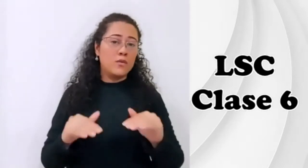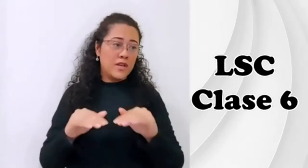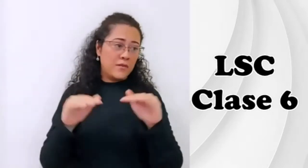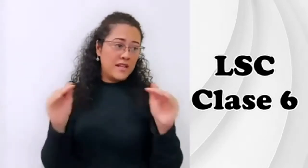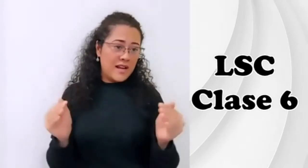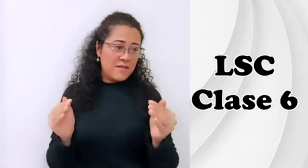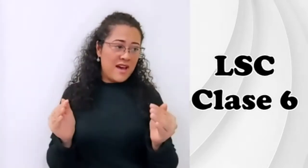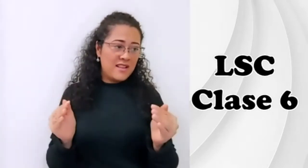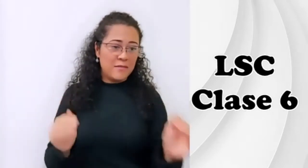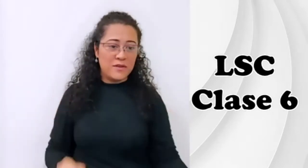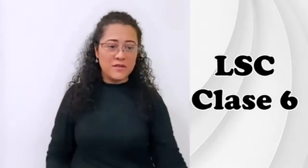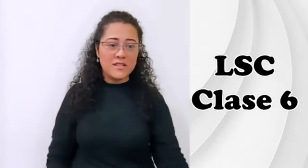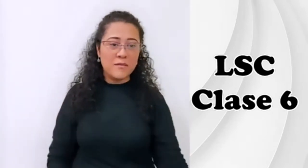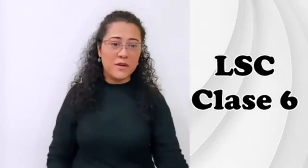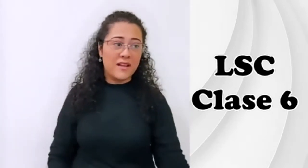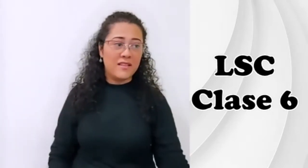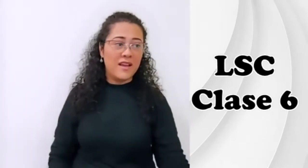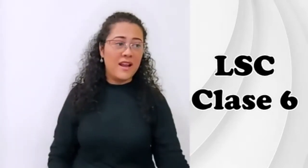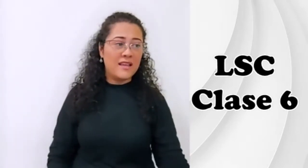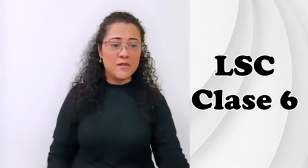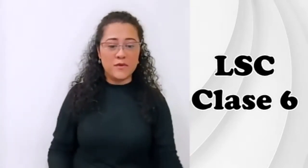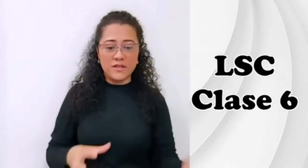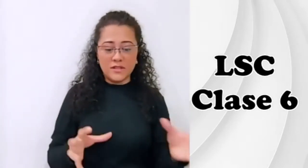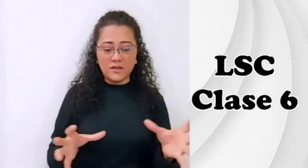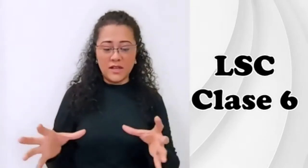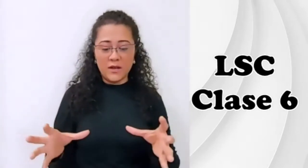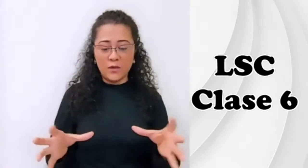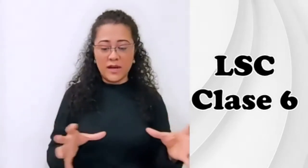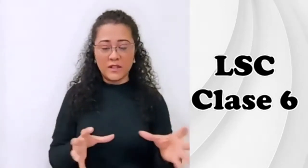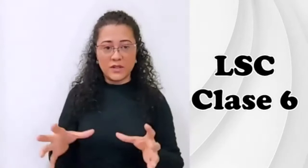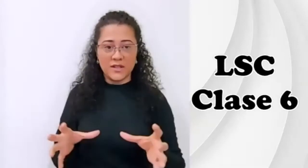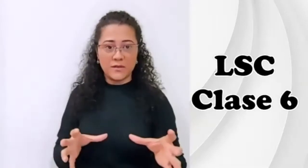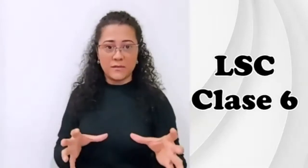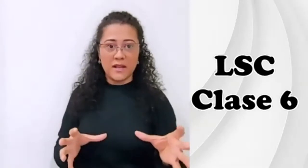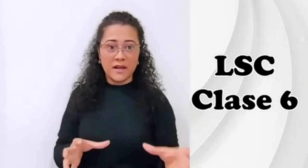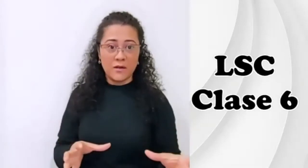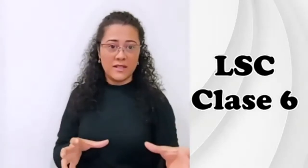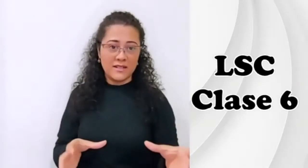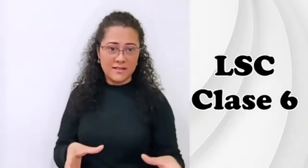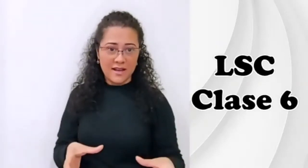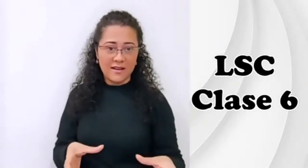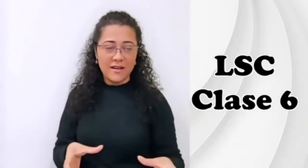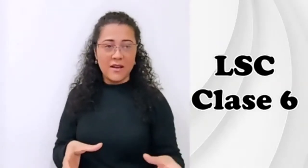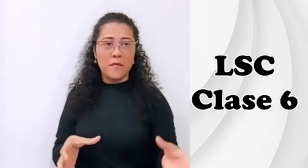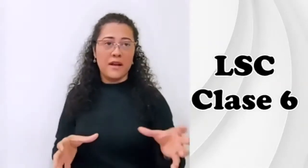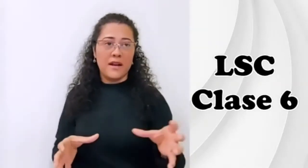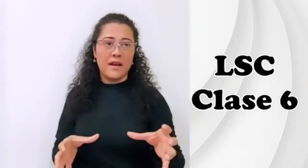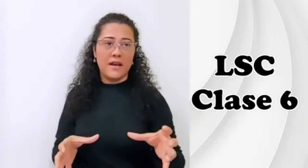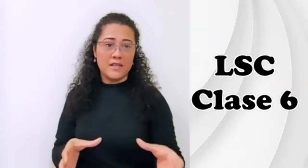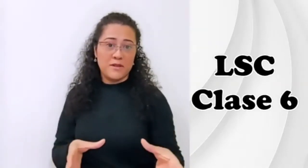usar una tarima alta. Por eso es importante la disposición, que el lugar que ustedes vayan a utilizar para las